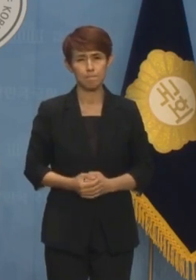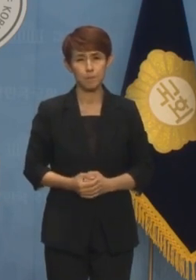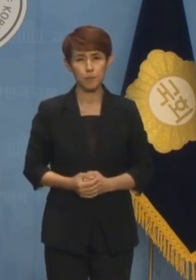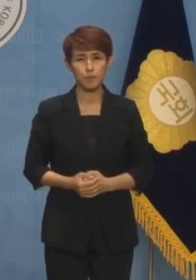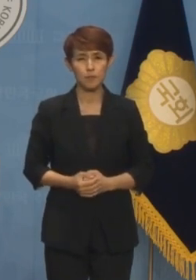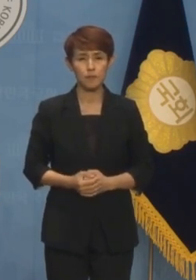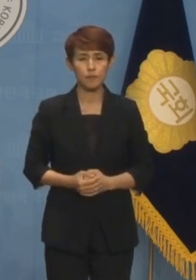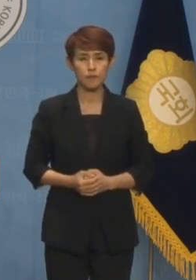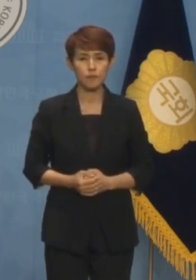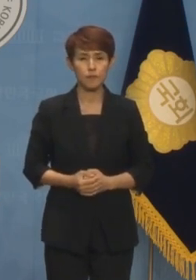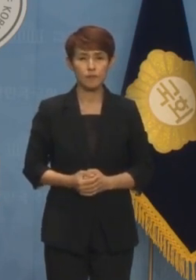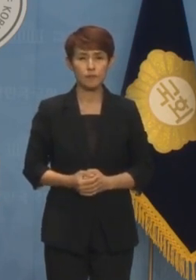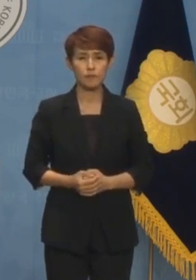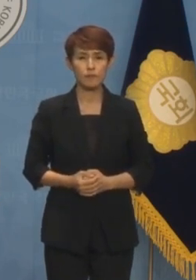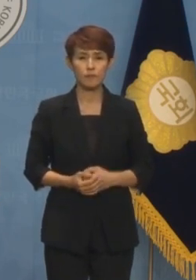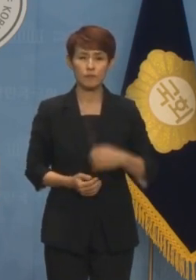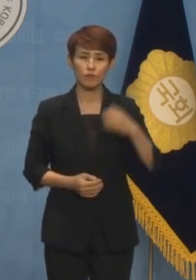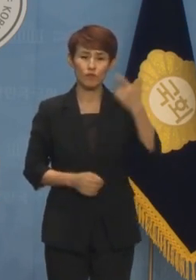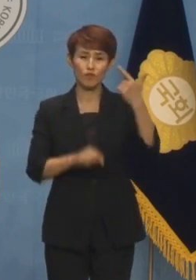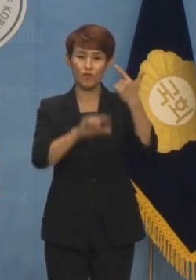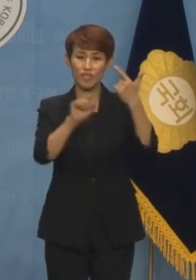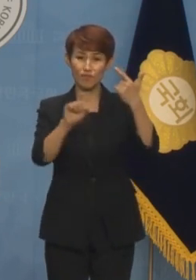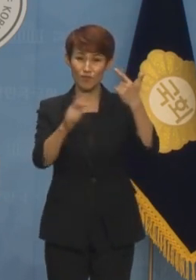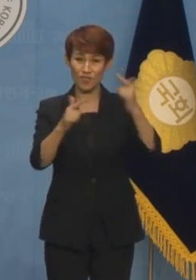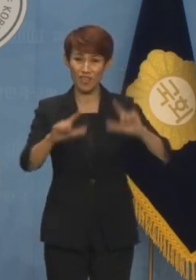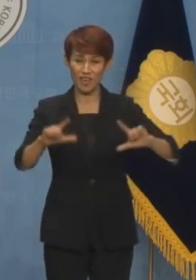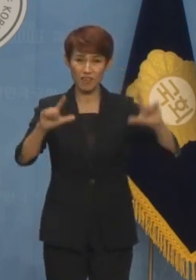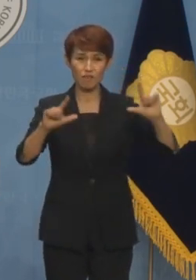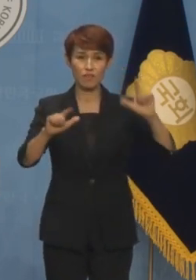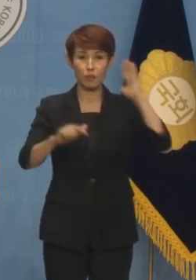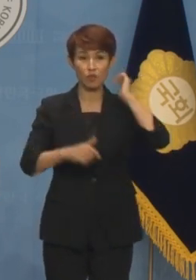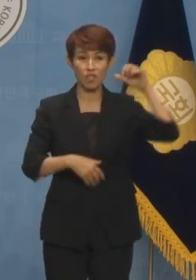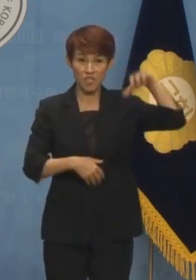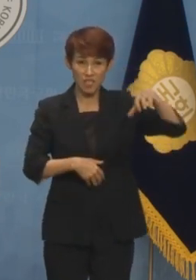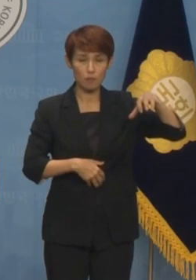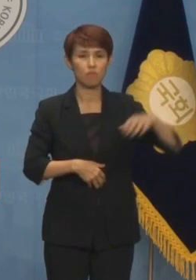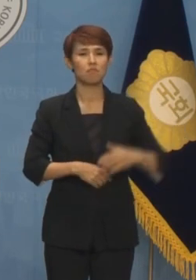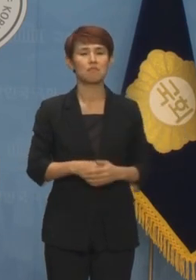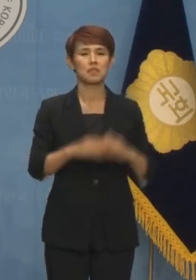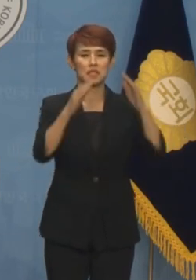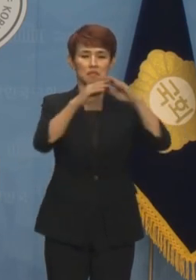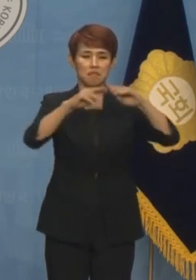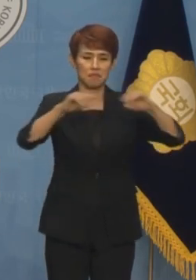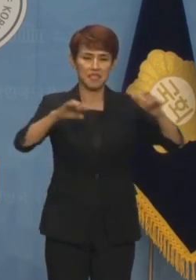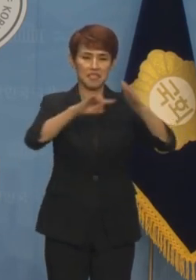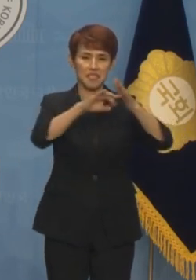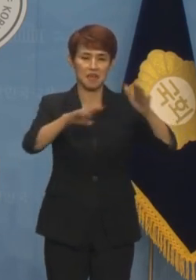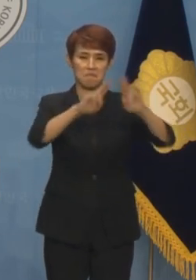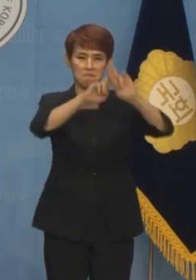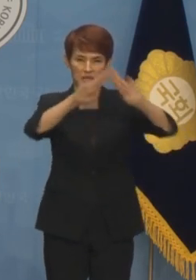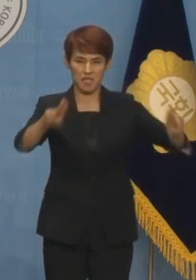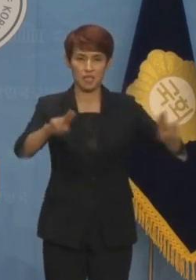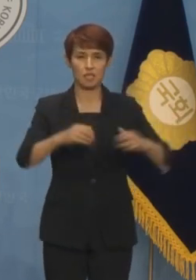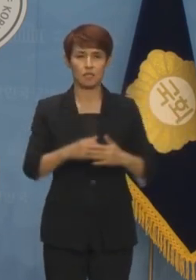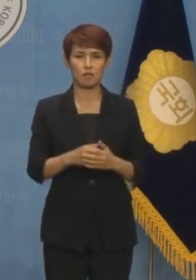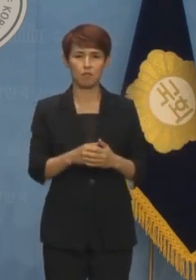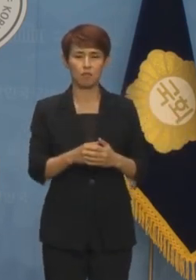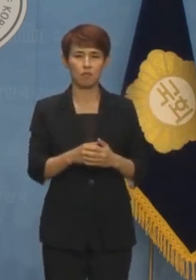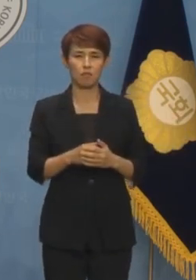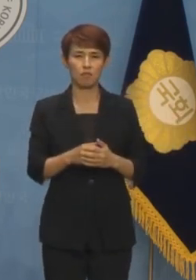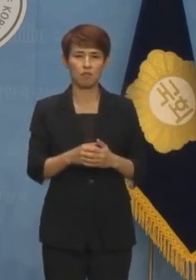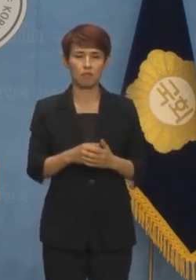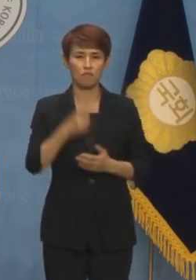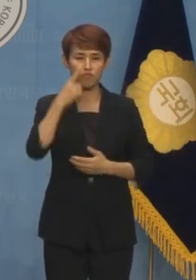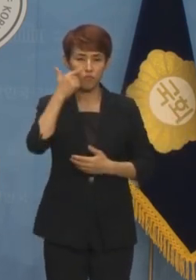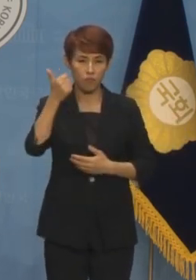지난 16일 대통령실에서는 종부세 폐지, 상속세 감세 등 추가 감세 추진을